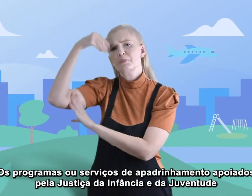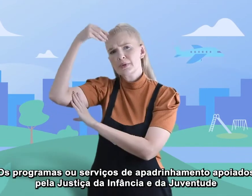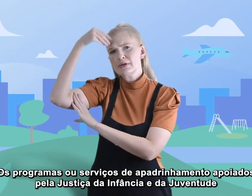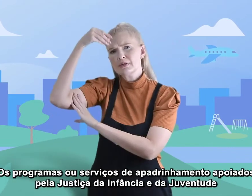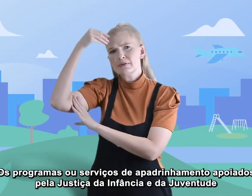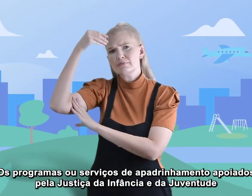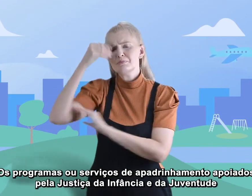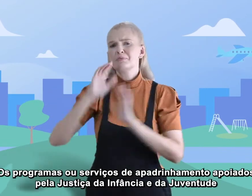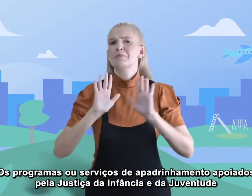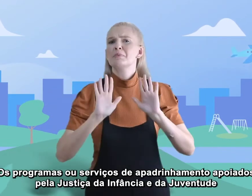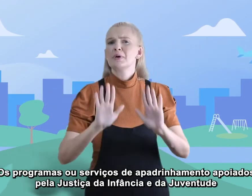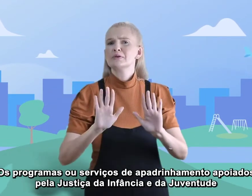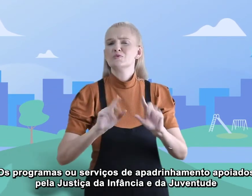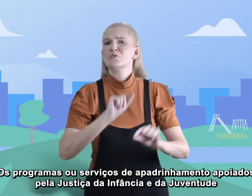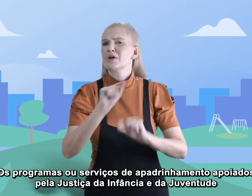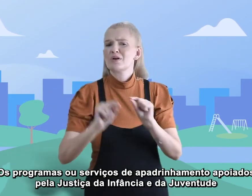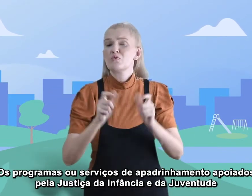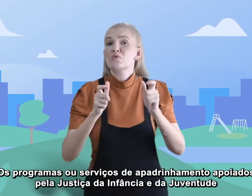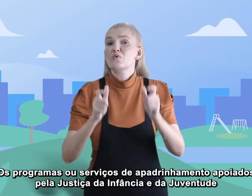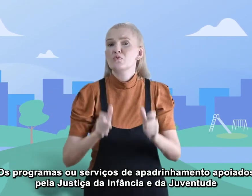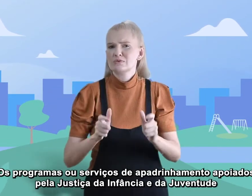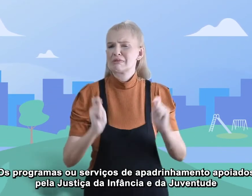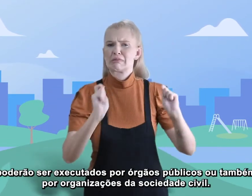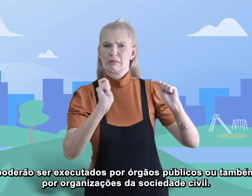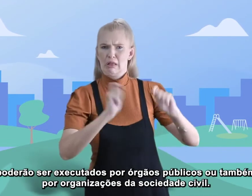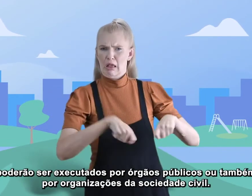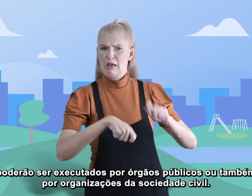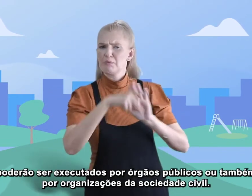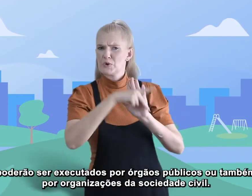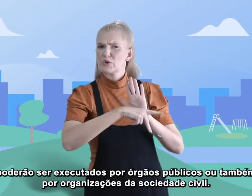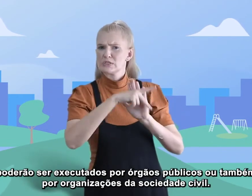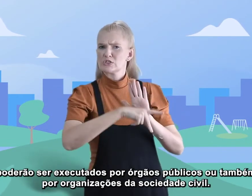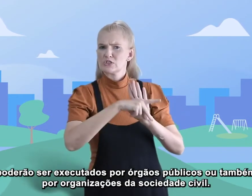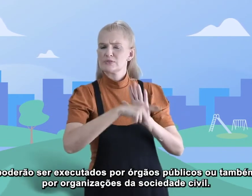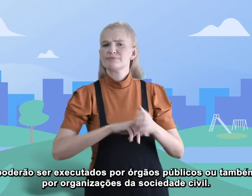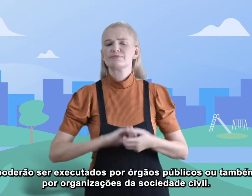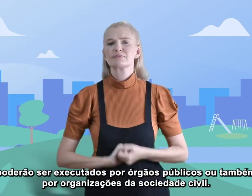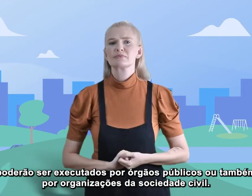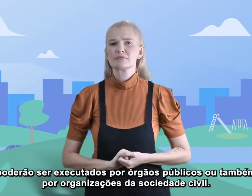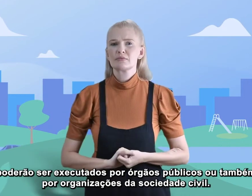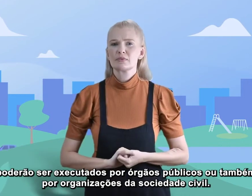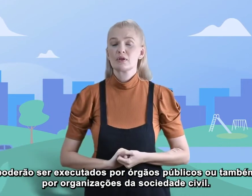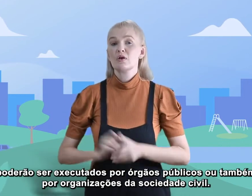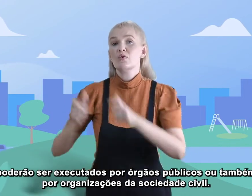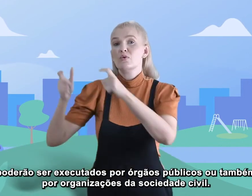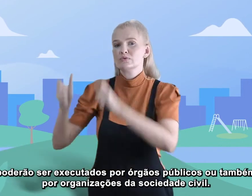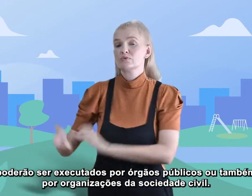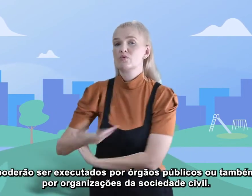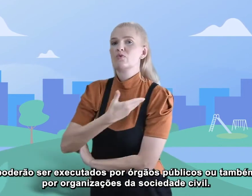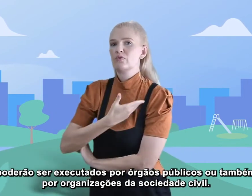pela Justiça da Infância e da Juventude, poderão ser executados por órgãos públicos